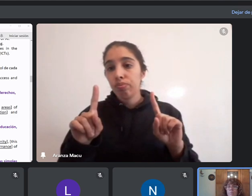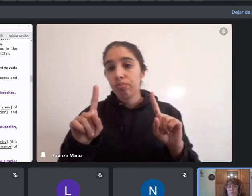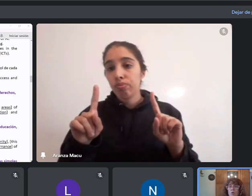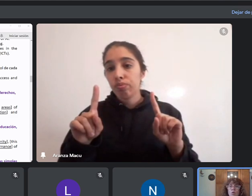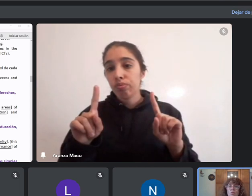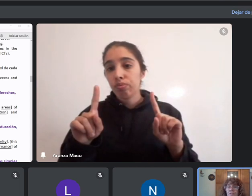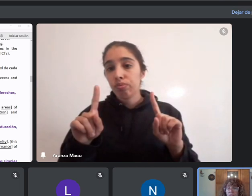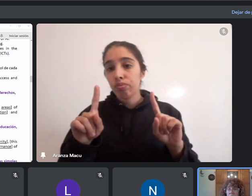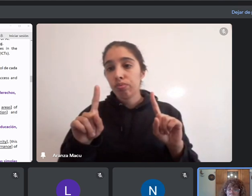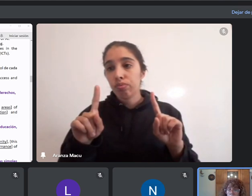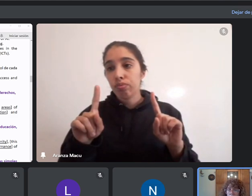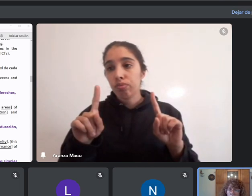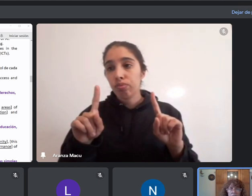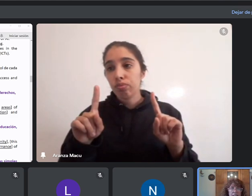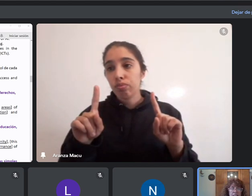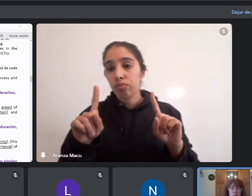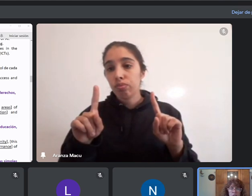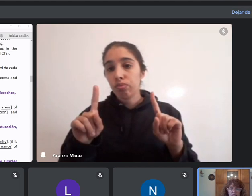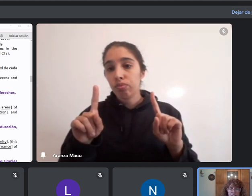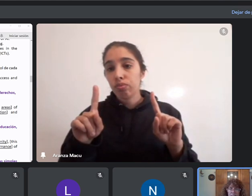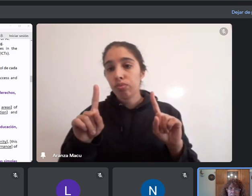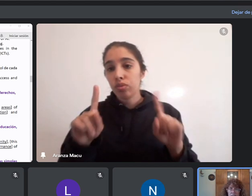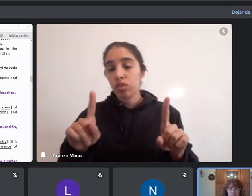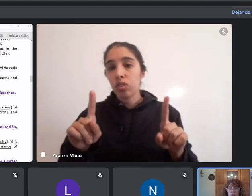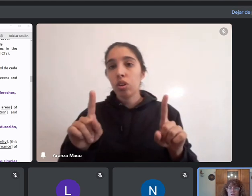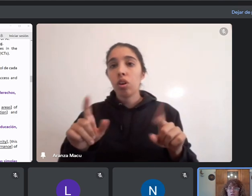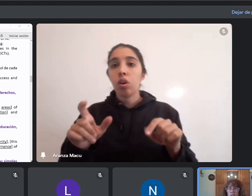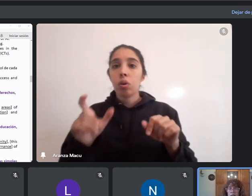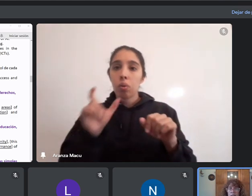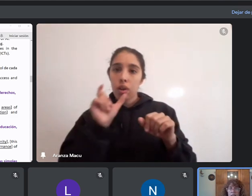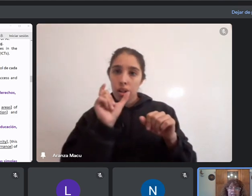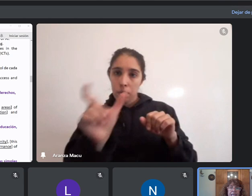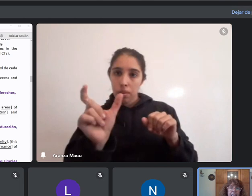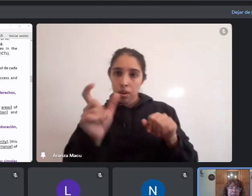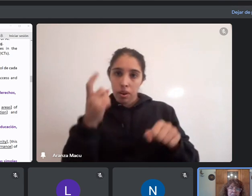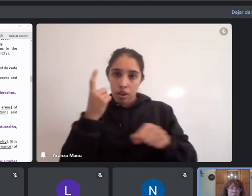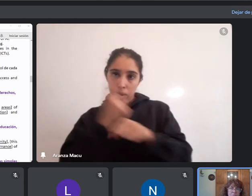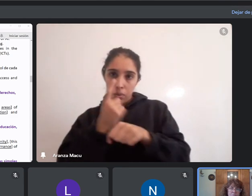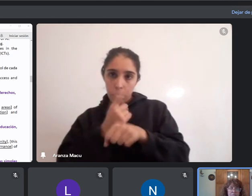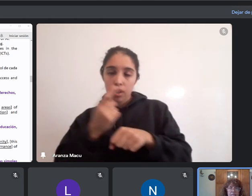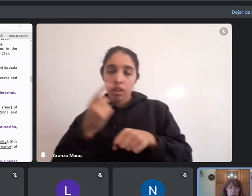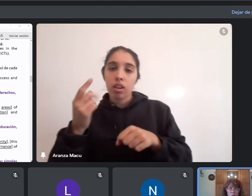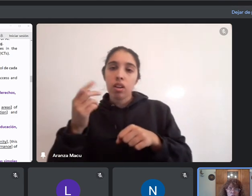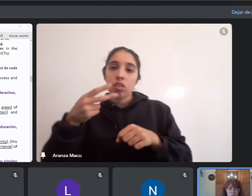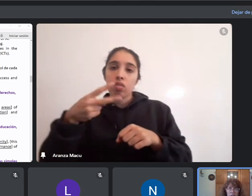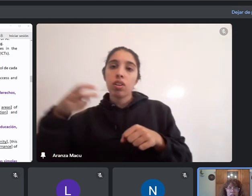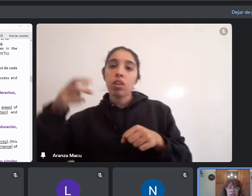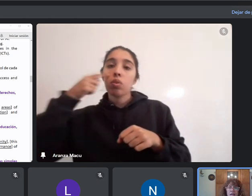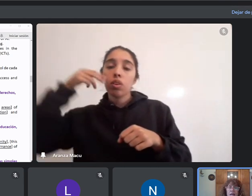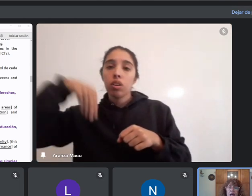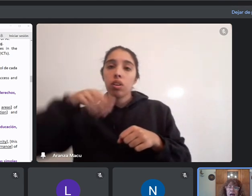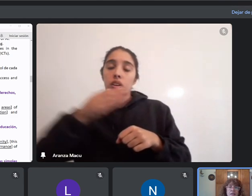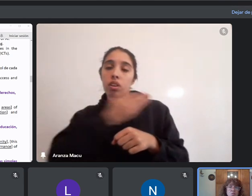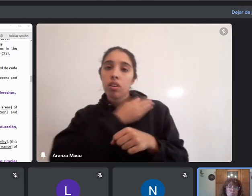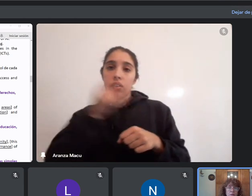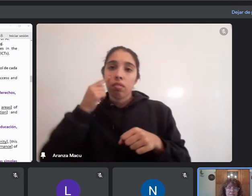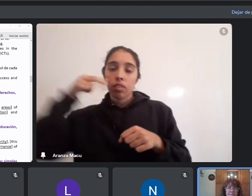como un infinitivo, ¿sí? Al inicio de la frase, reconocer que tal cosa. A su vez,